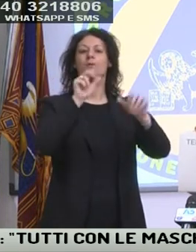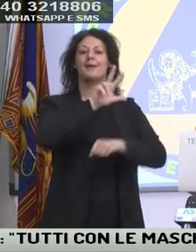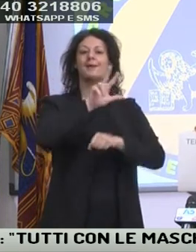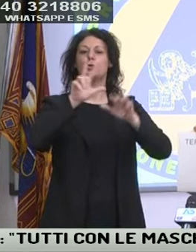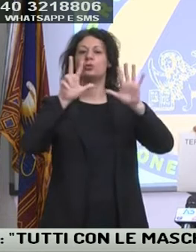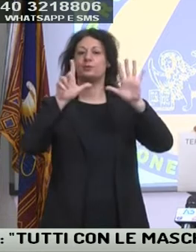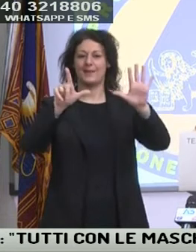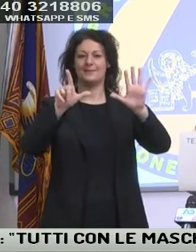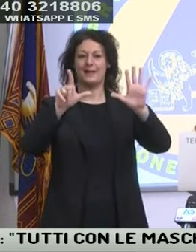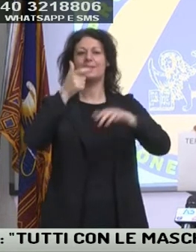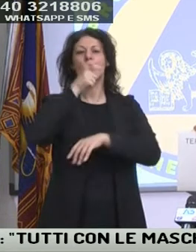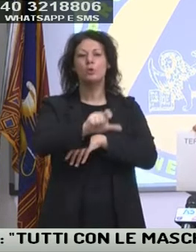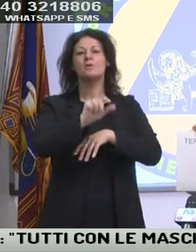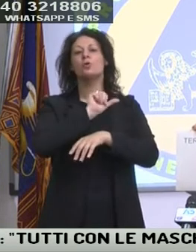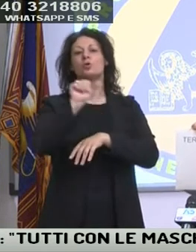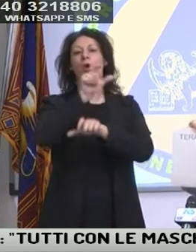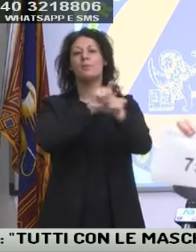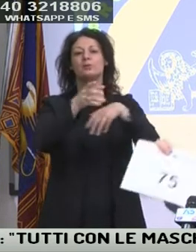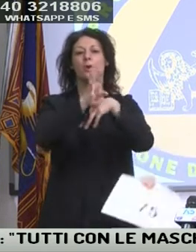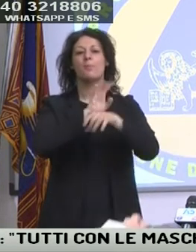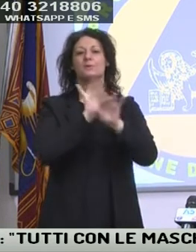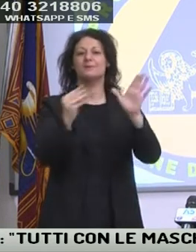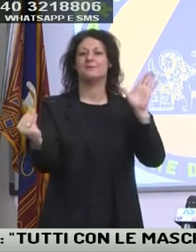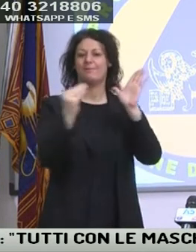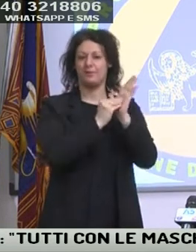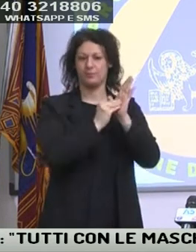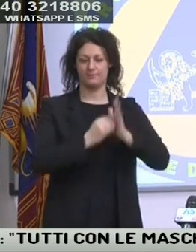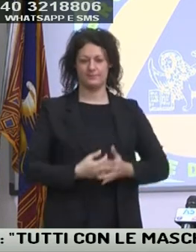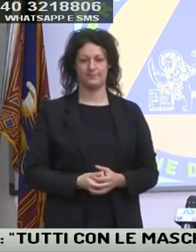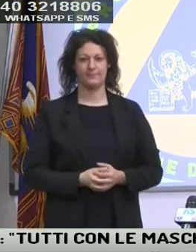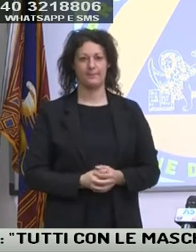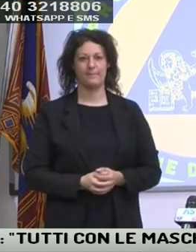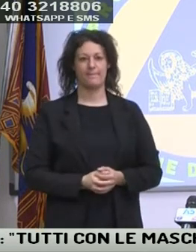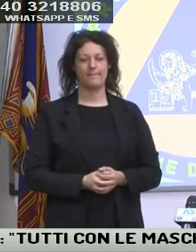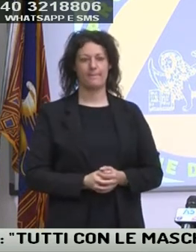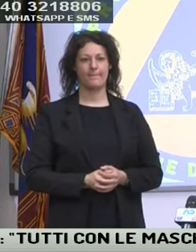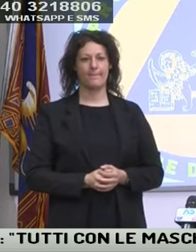Vedrete 37 che sono solo i positivi dei 75.